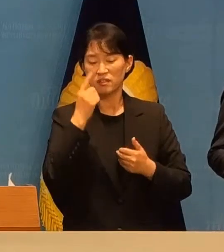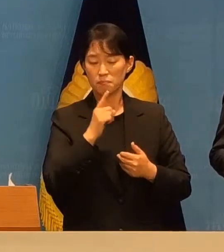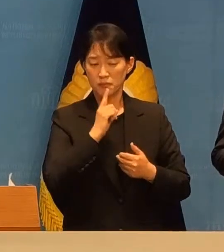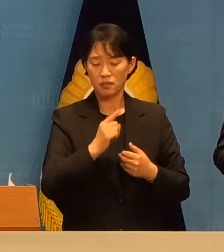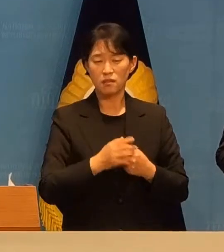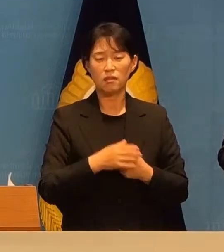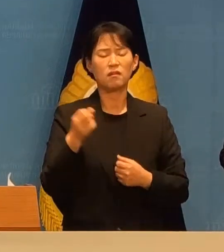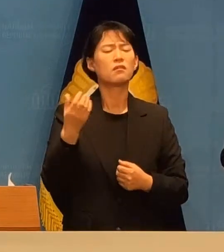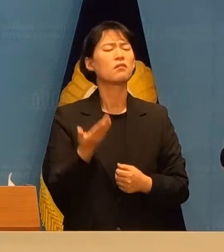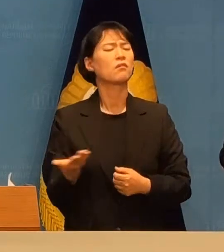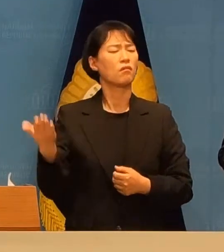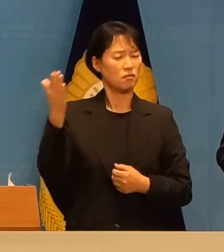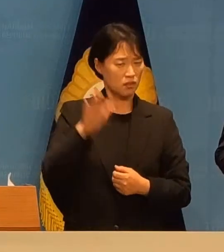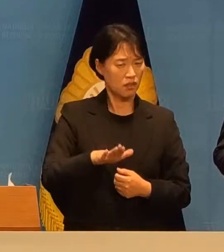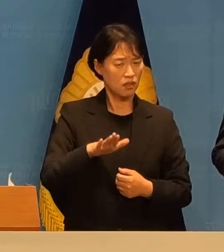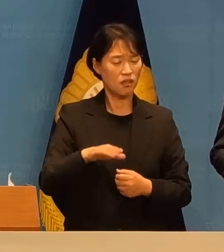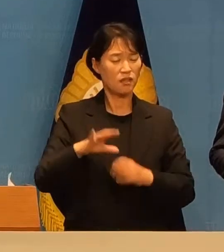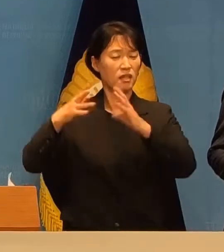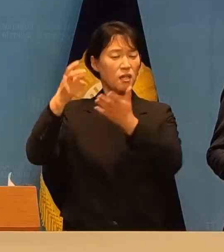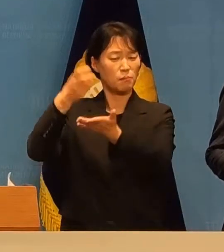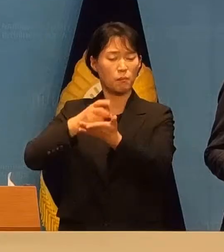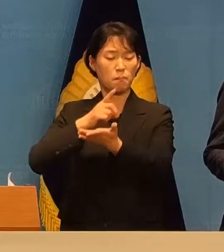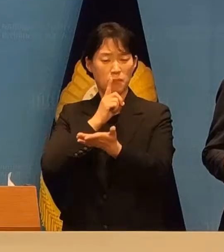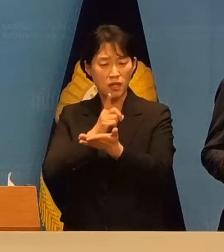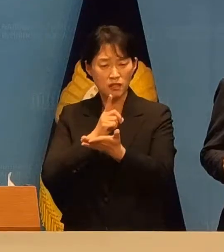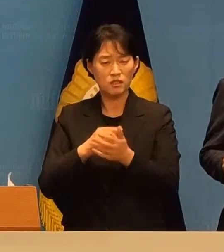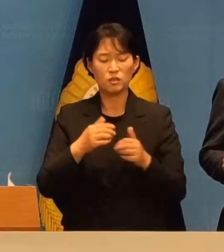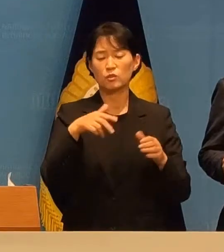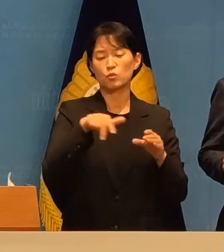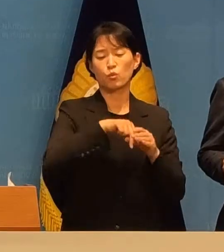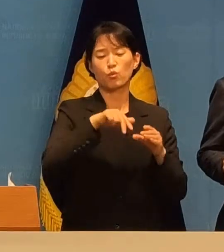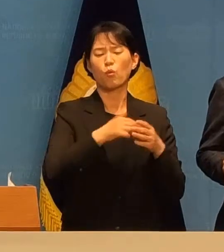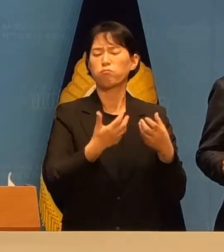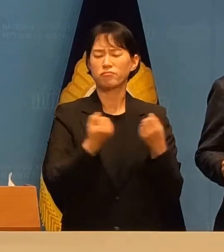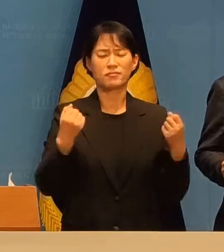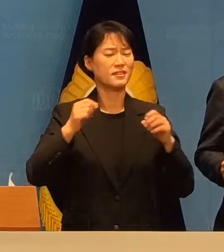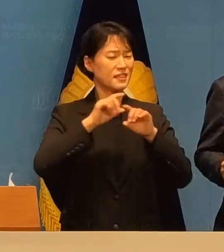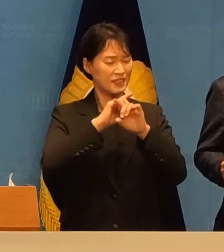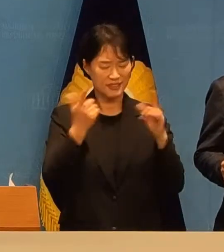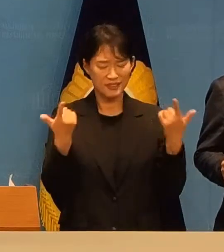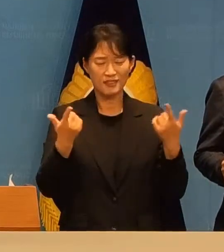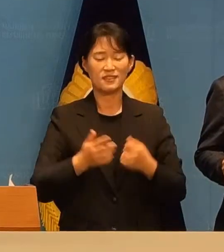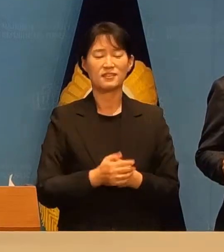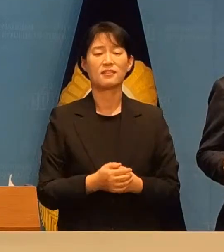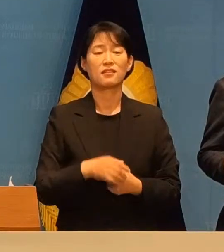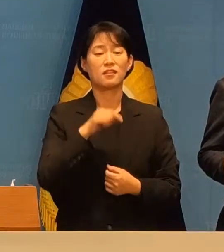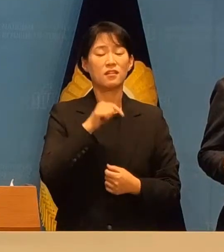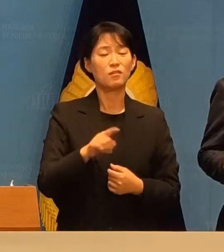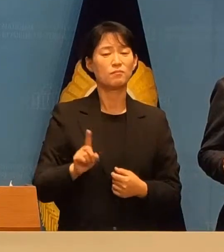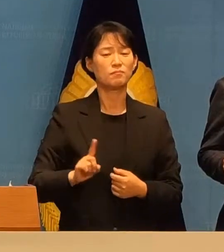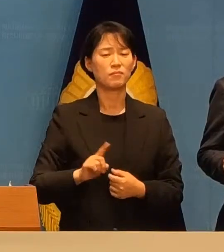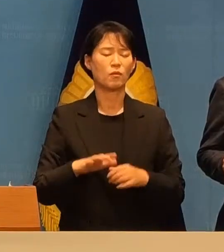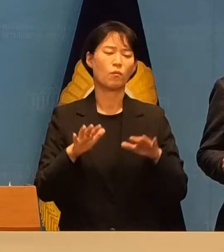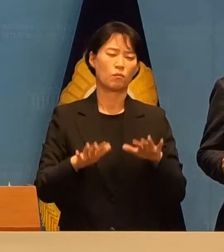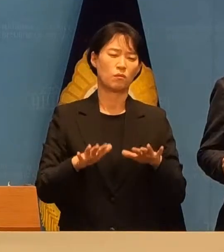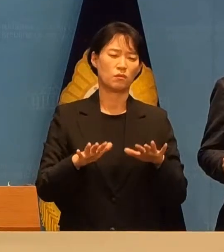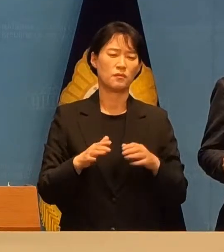그러나 이것은 헌법이 말하는 종교 분리가 아닙니다. 이는